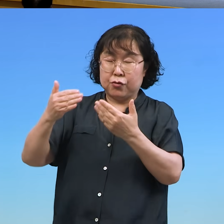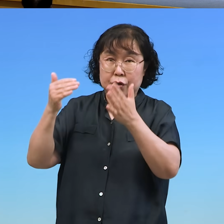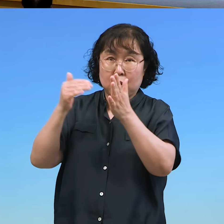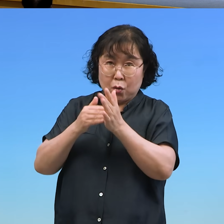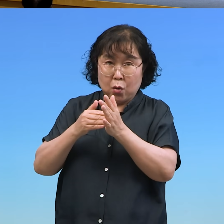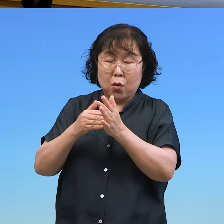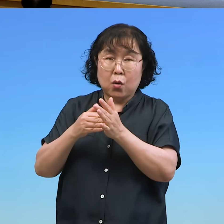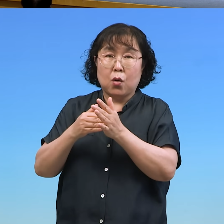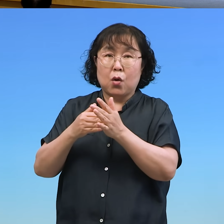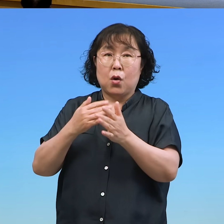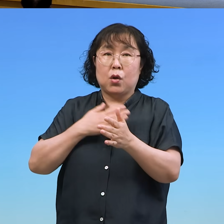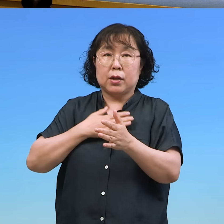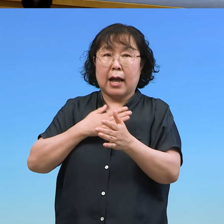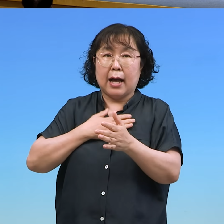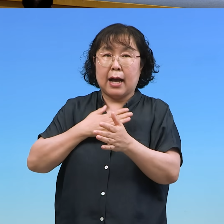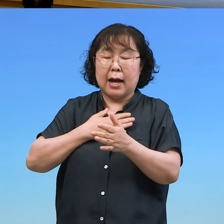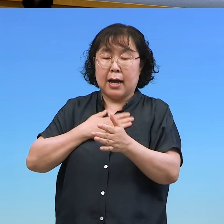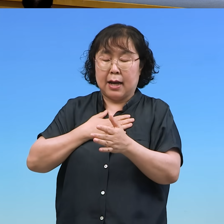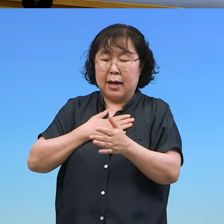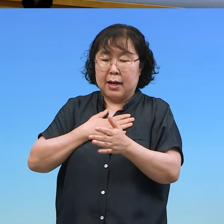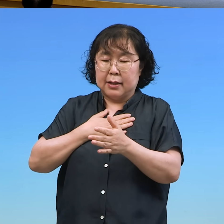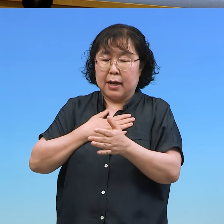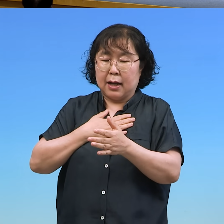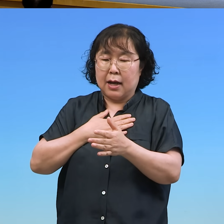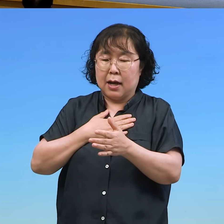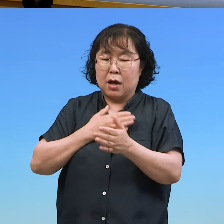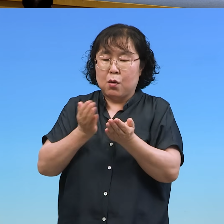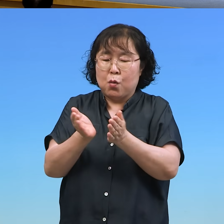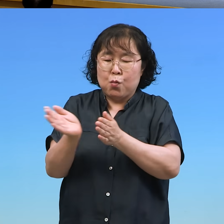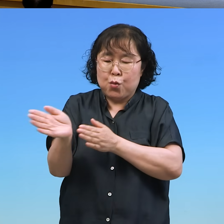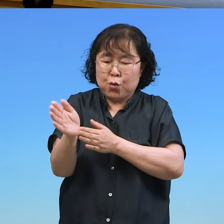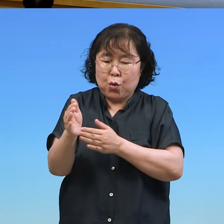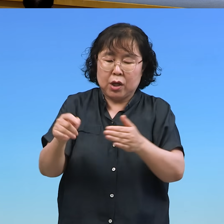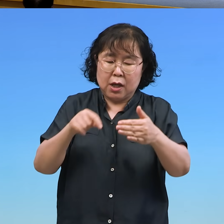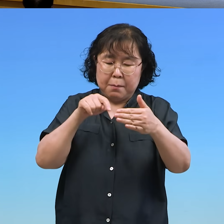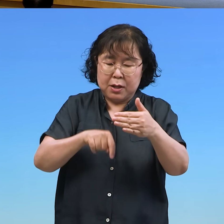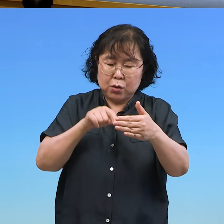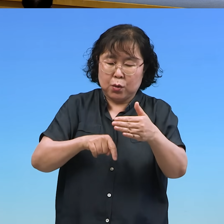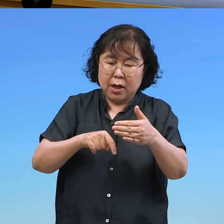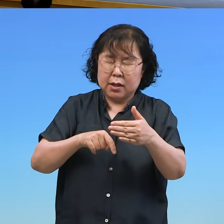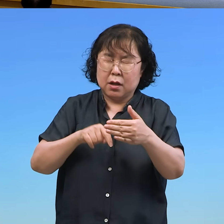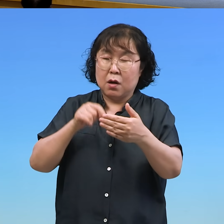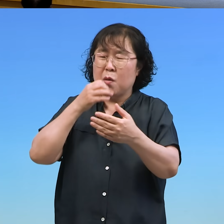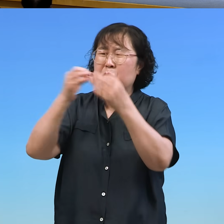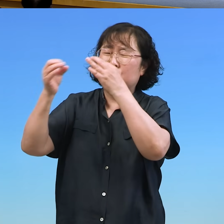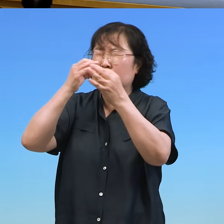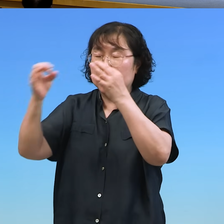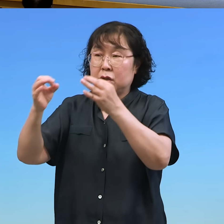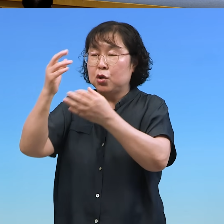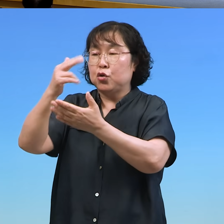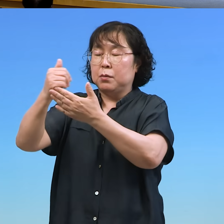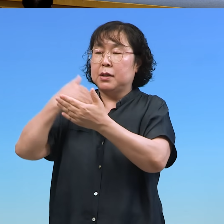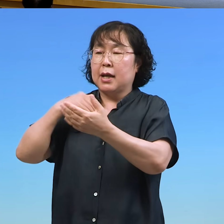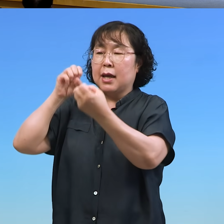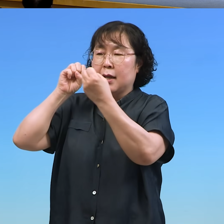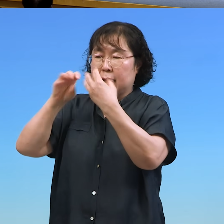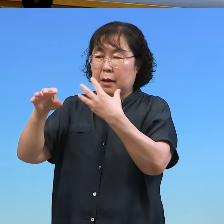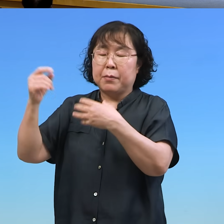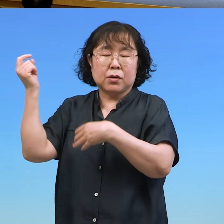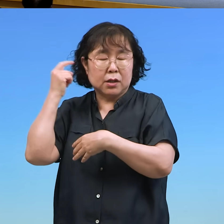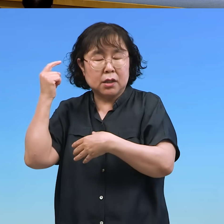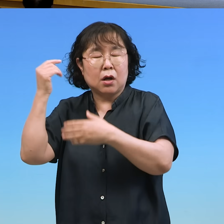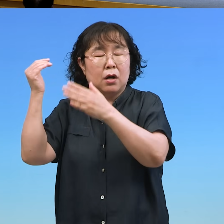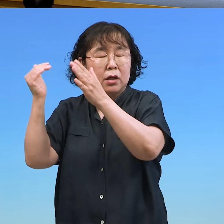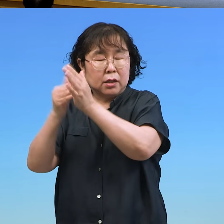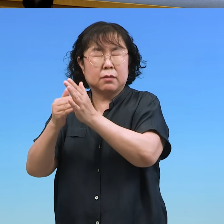뱃속에서 부러지졌더니 주께서 내 음성을 들으셨나이다. 그리고 7절, 내 영혼이 내 속에서 피곤할